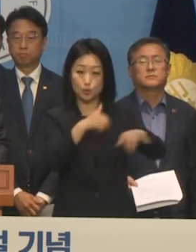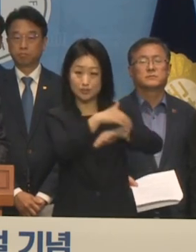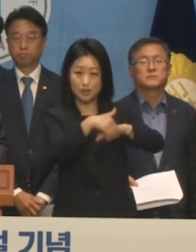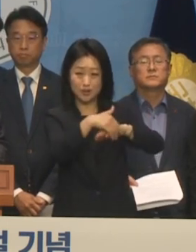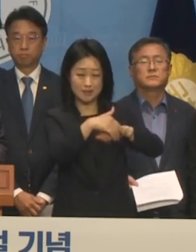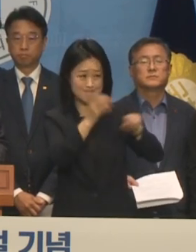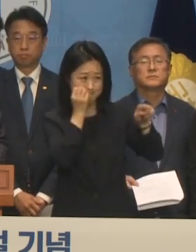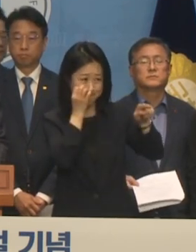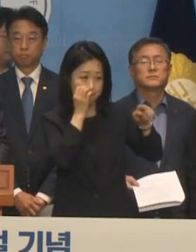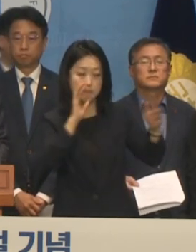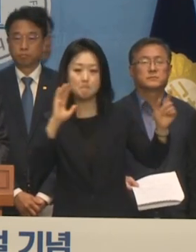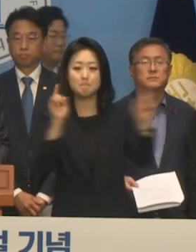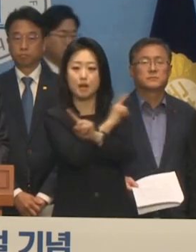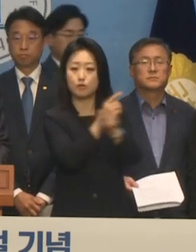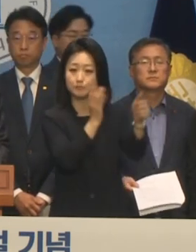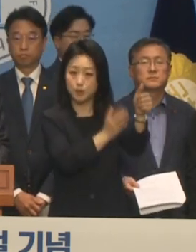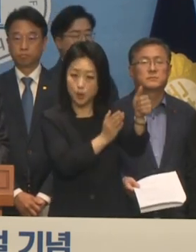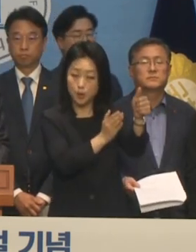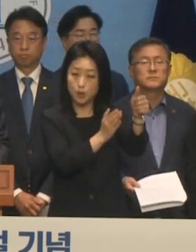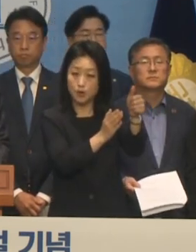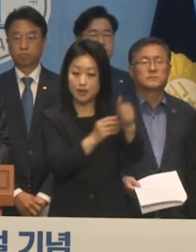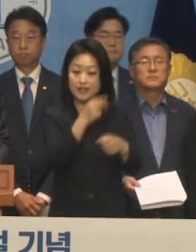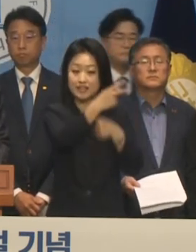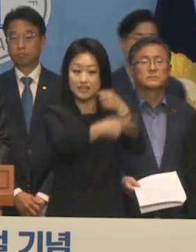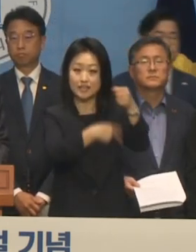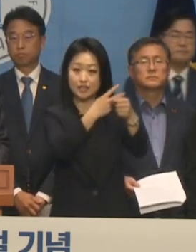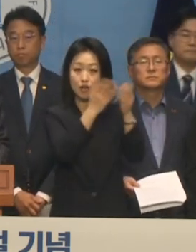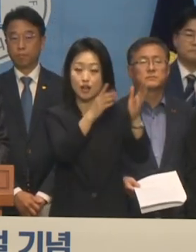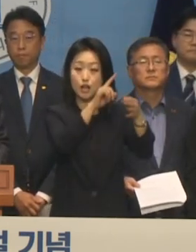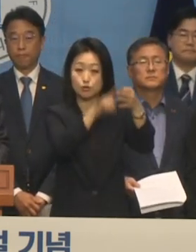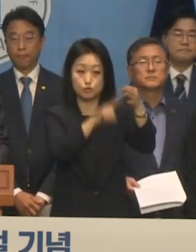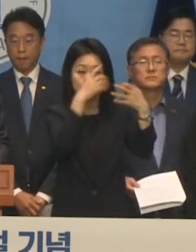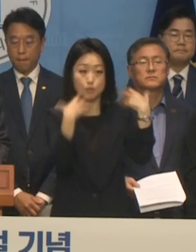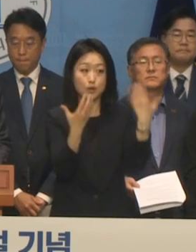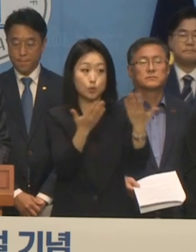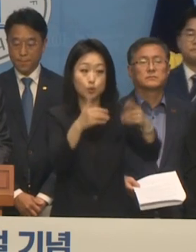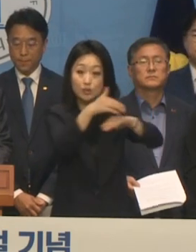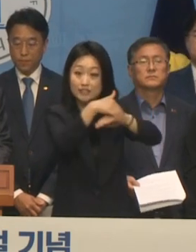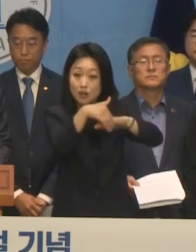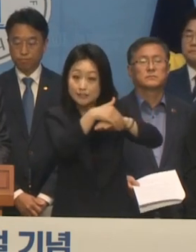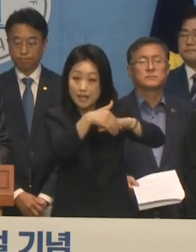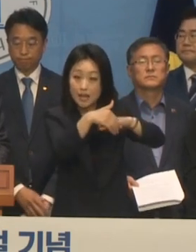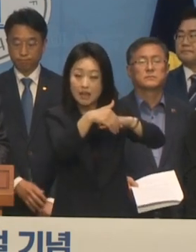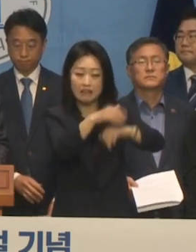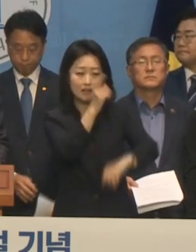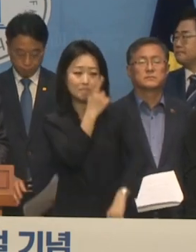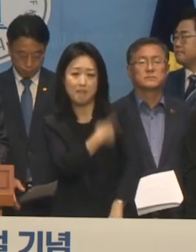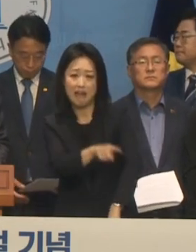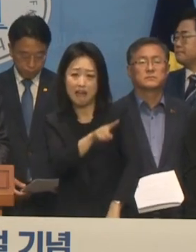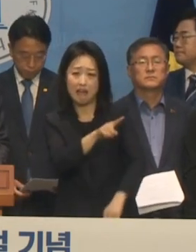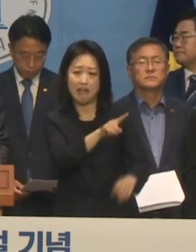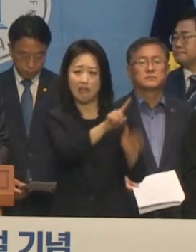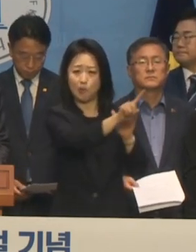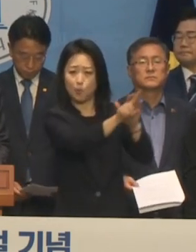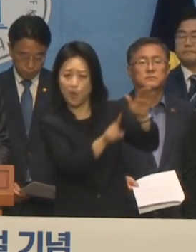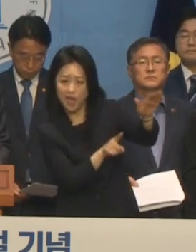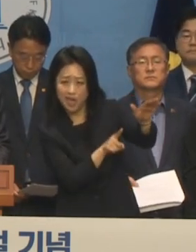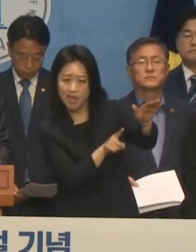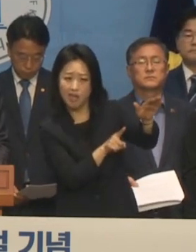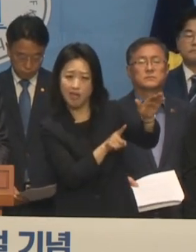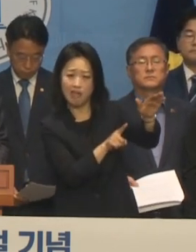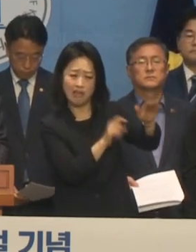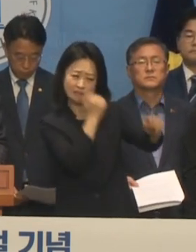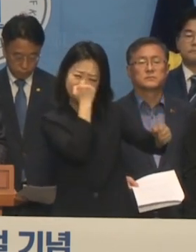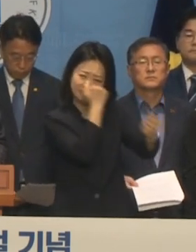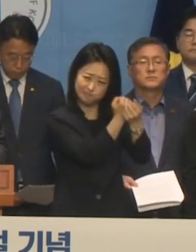합니다. 지난 2년간의 윤석열 정부의 노동 정책은 무능과 퇴행 그리고